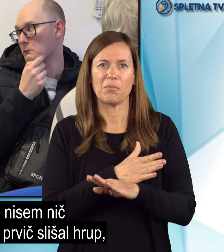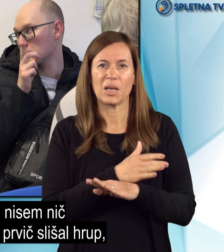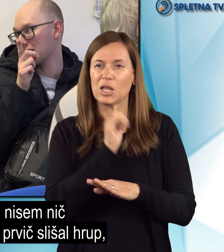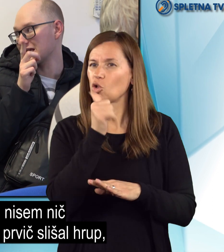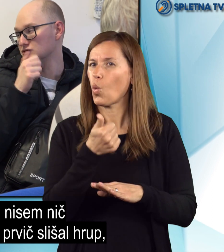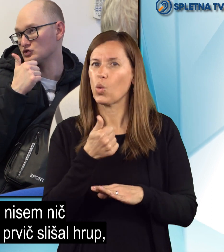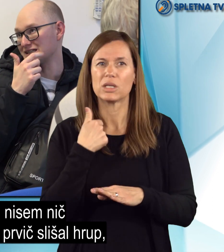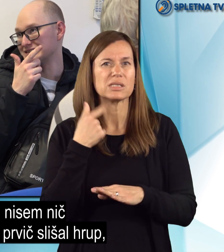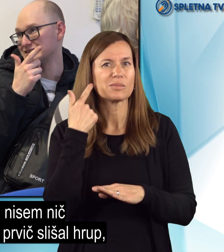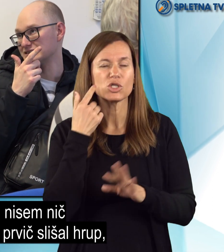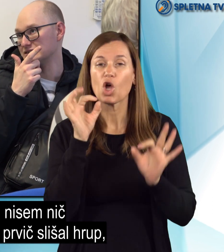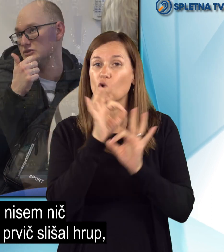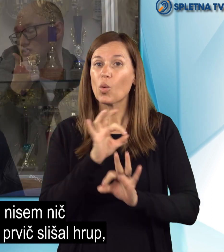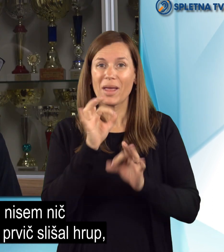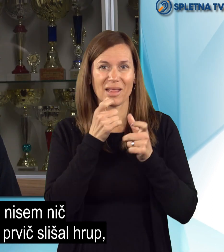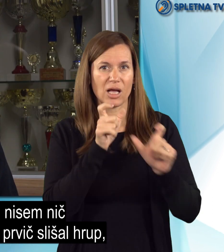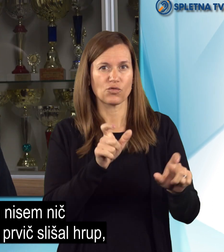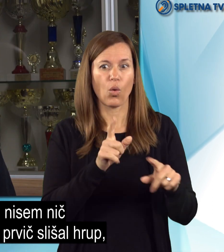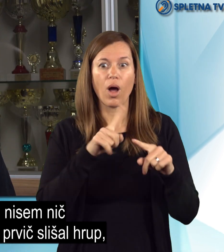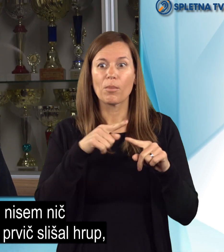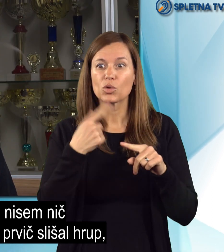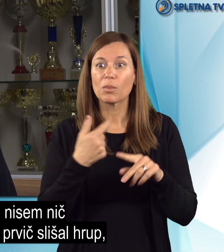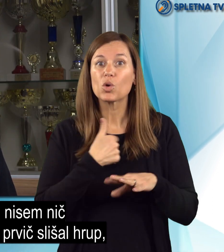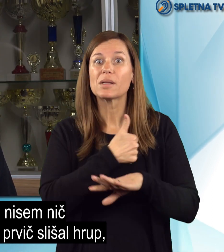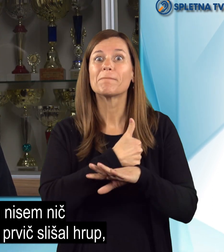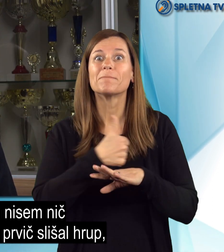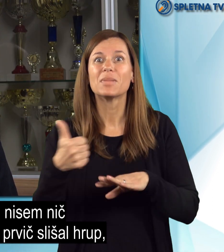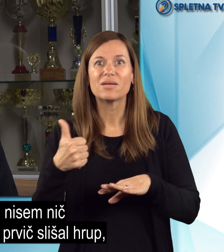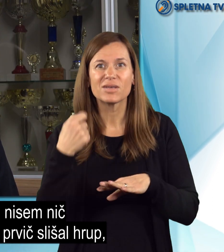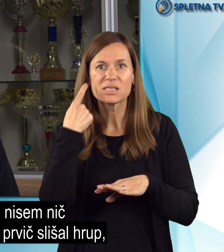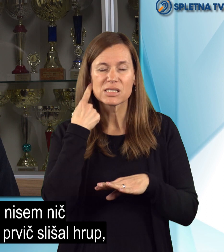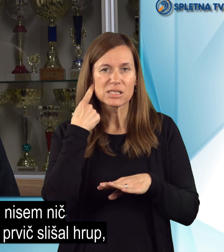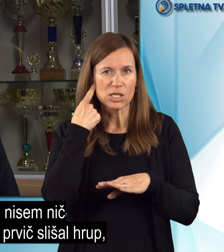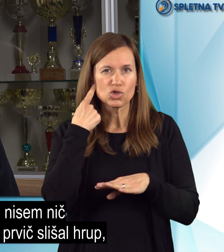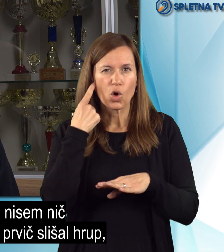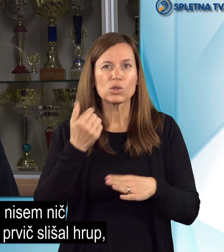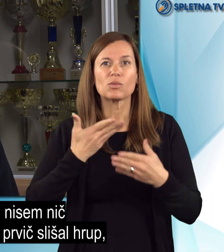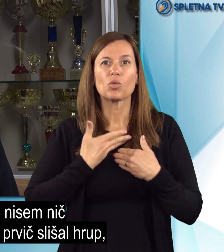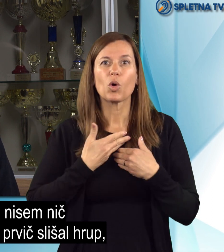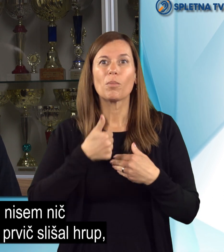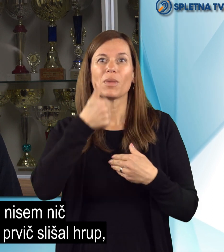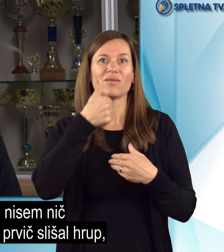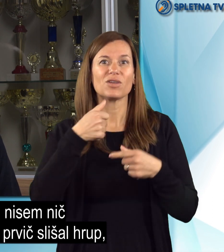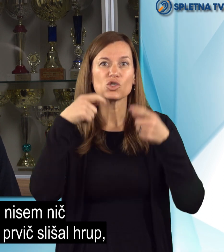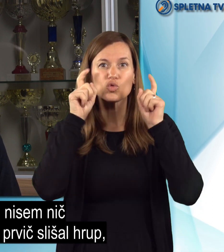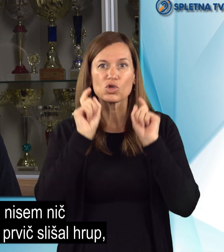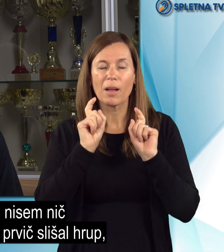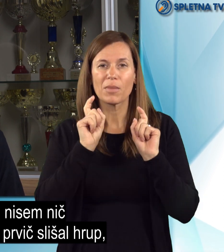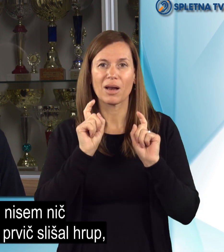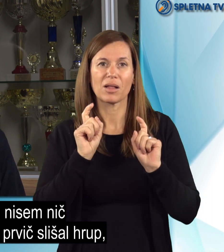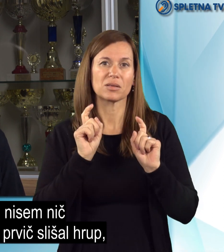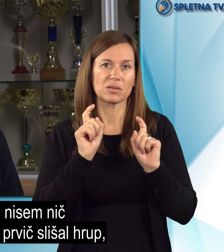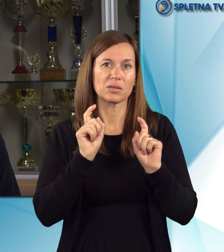nobenega zvoka. In ko sem prvič slišal, ko sem dobil prvi slušni aparat, sem